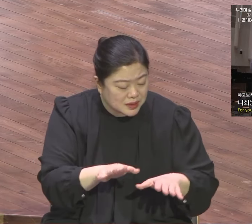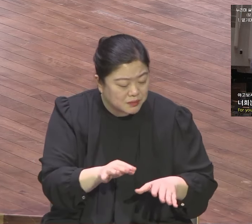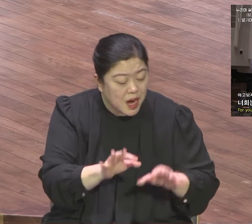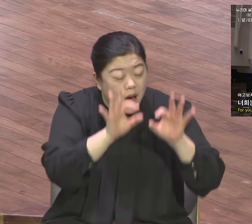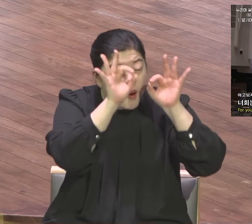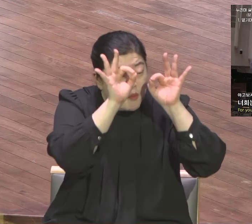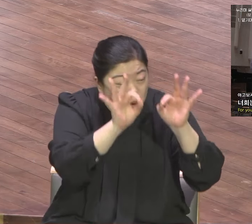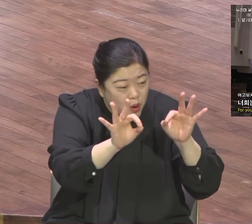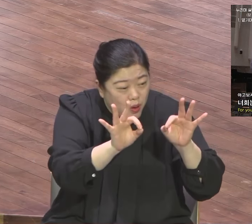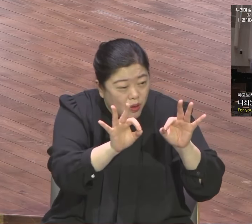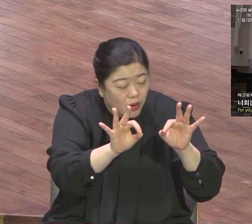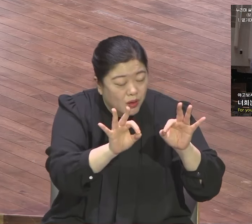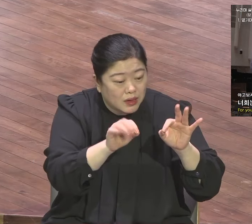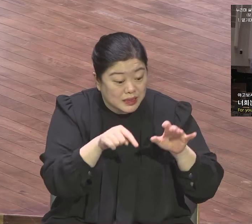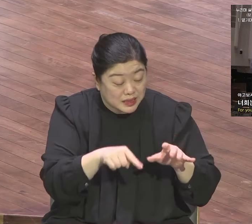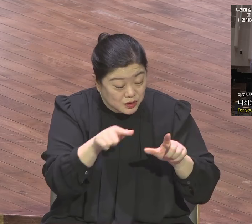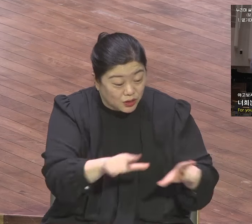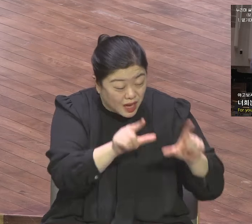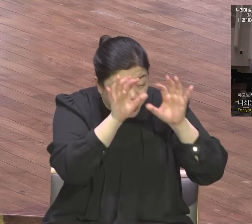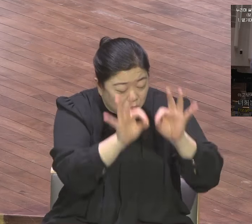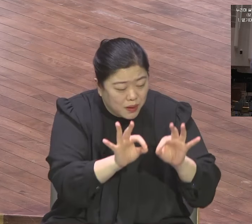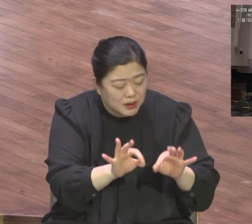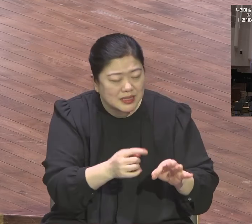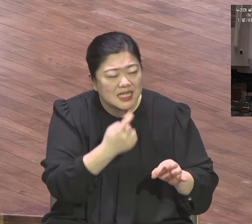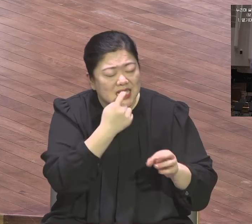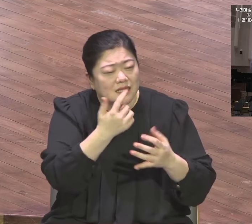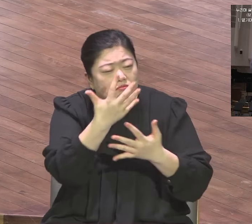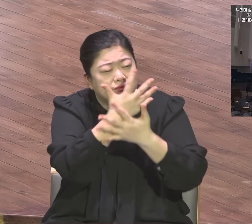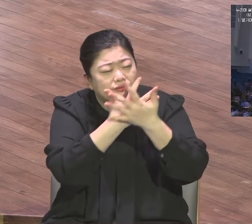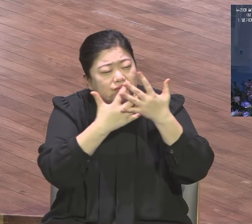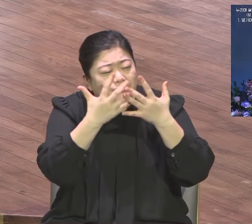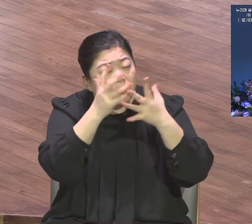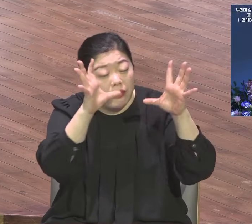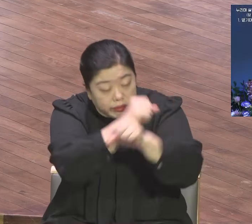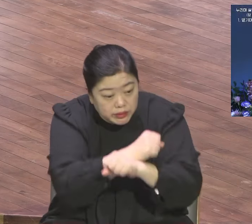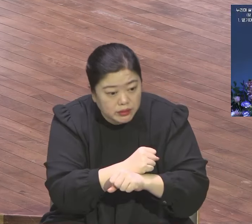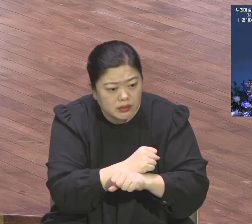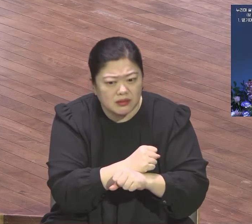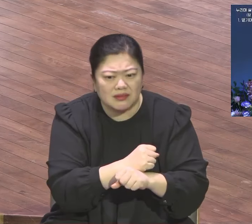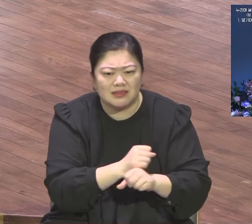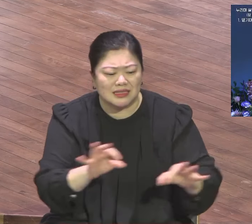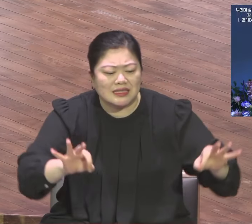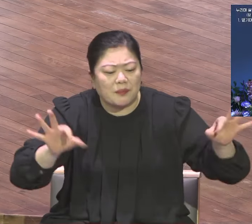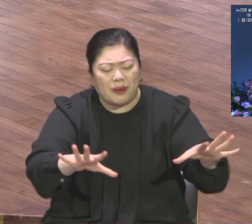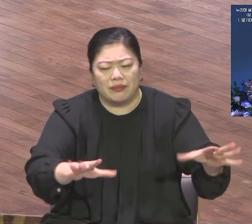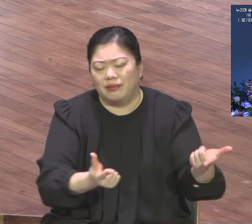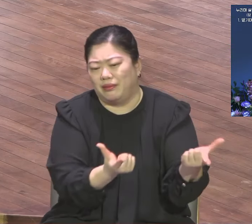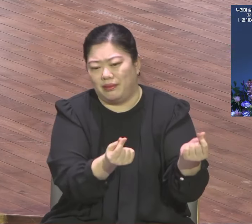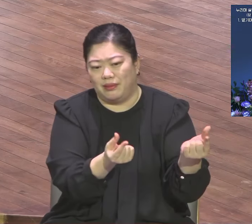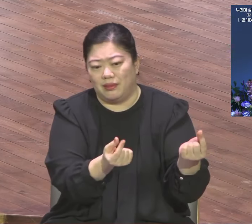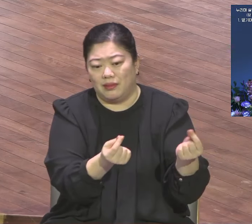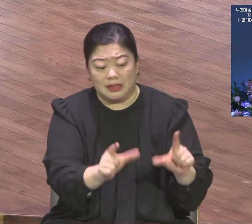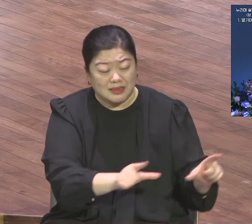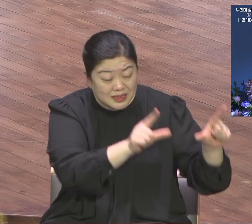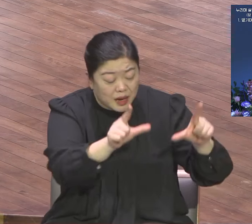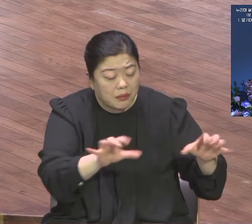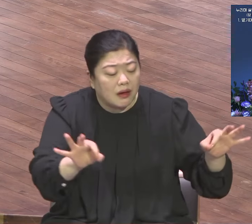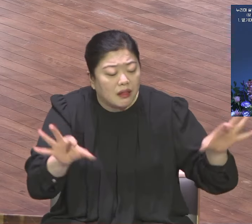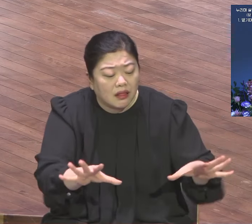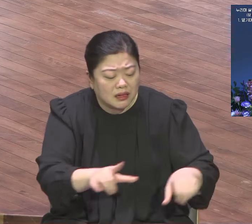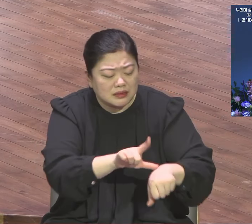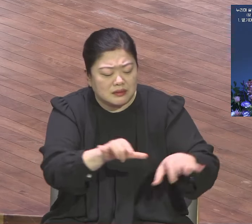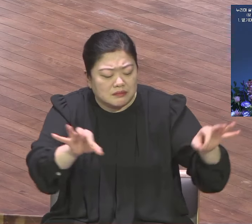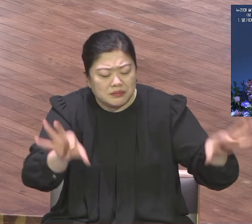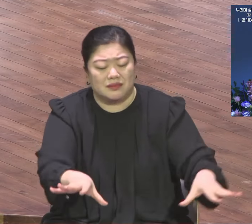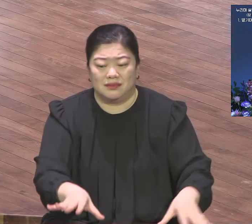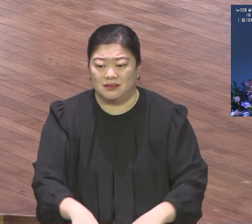보이다가 없어지는 안개니라. 우리 보고 안개래 안개. 잠깐 보이다 없어지는 안개.